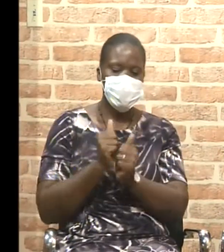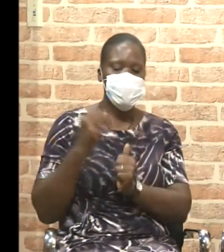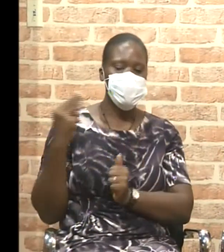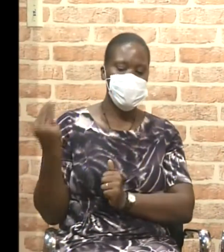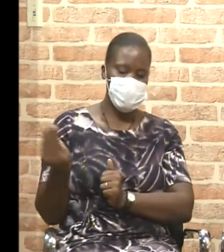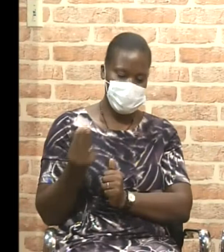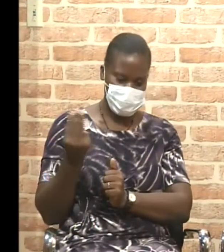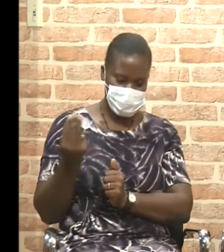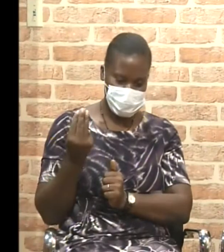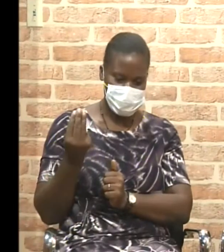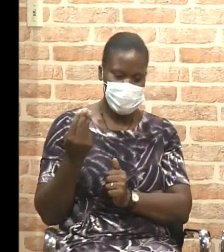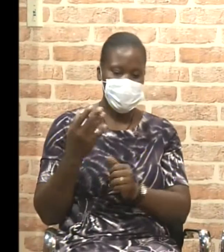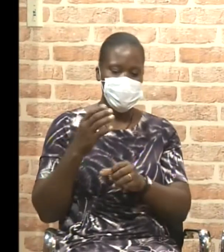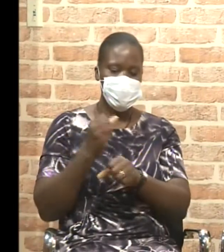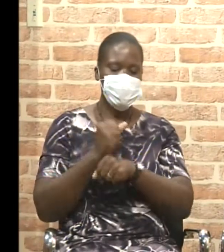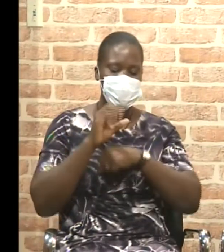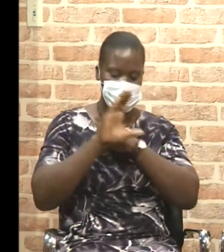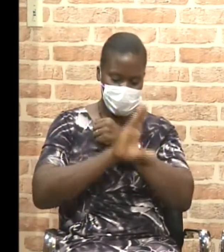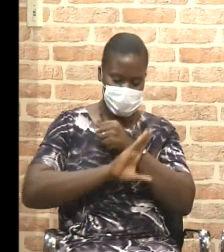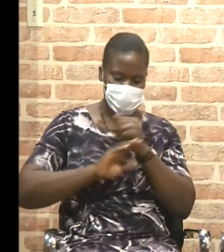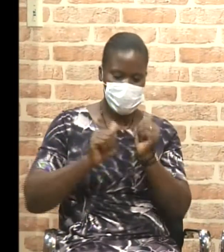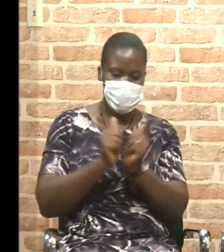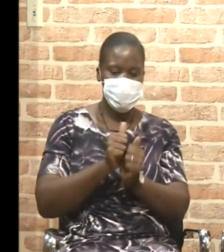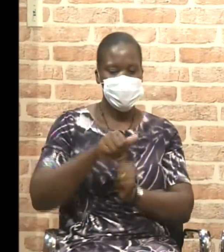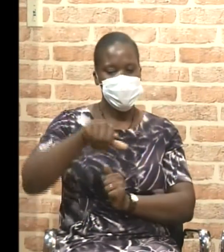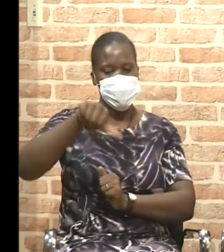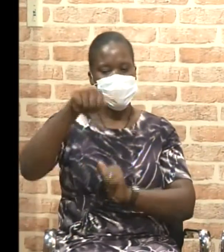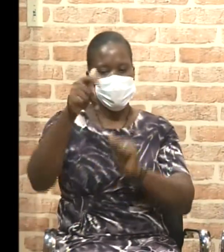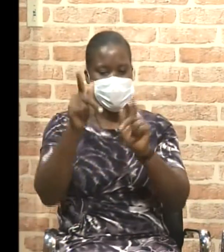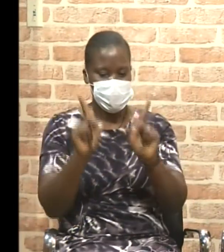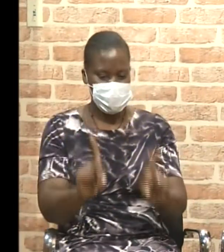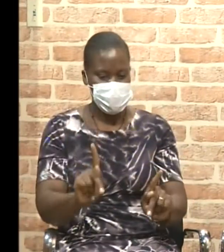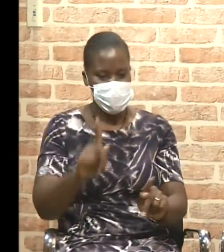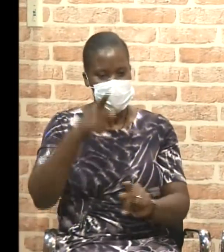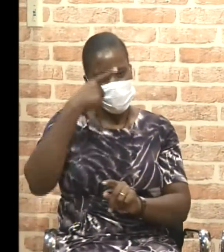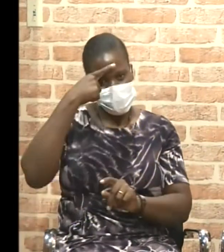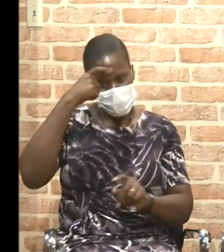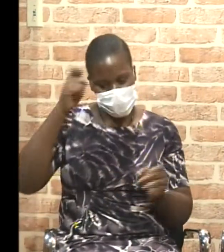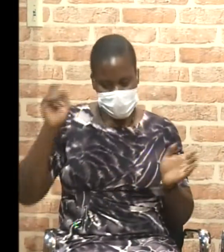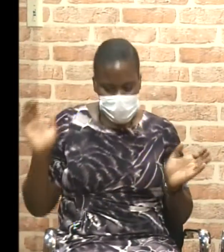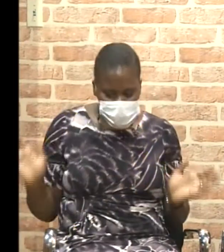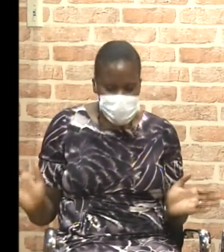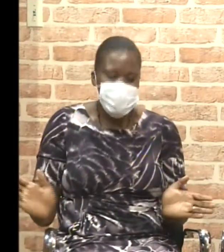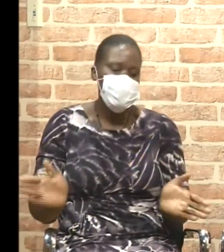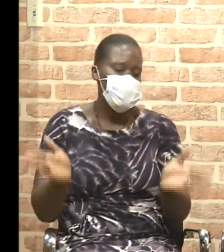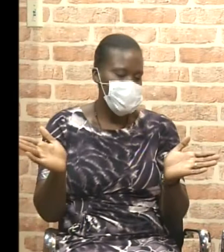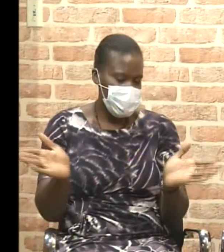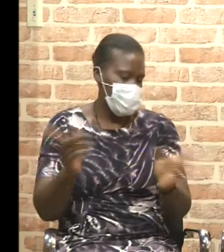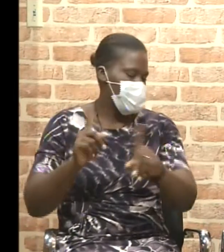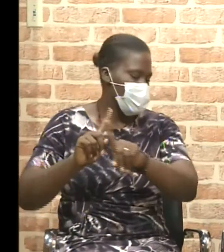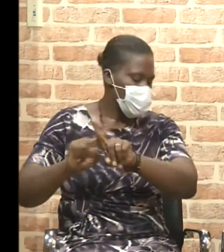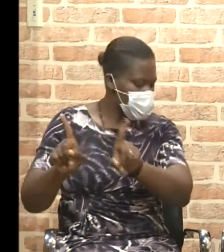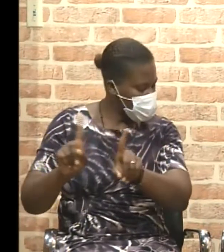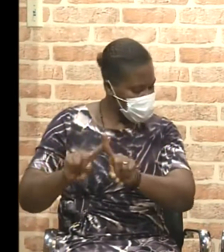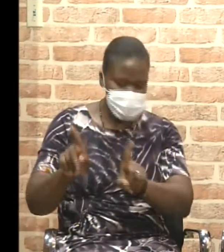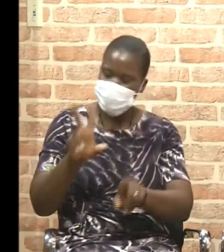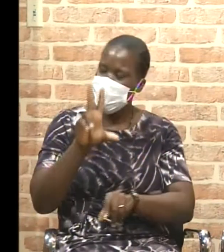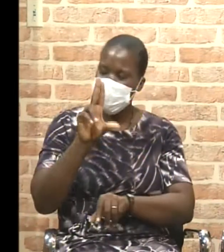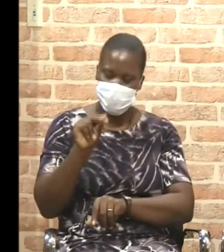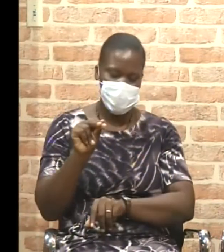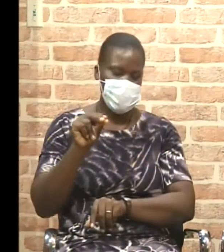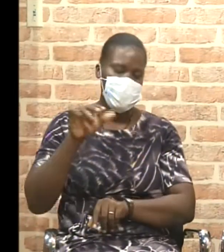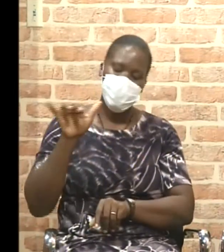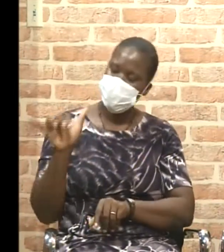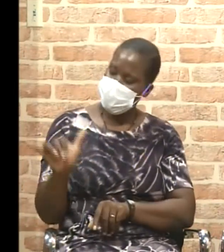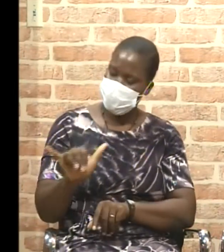puis prendre précaution tout avec l'autre monde, parce que sensibilisation n'est pas fait différemment pour mon handicapé. C'est la même chose.